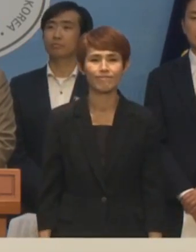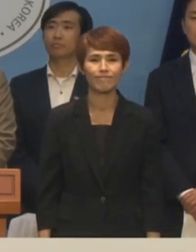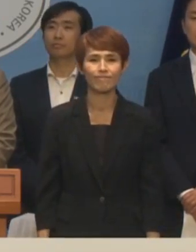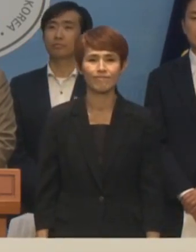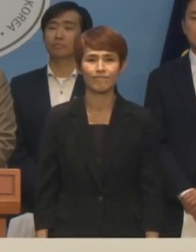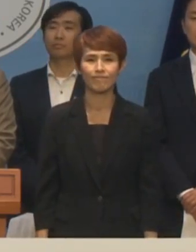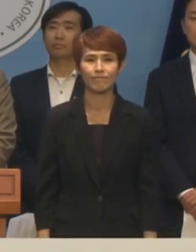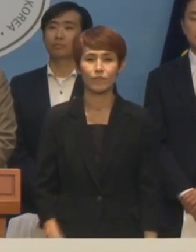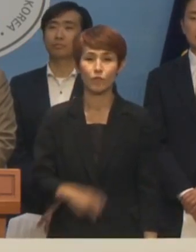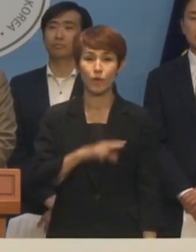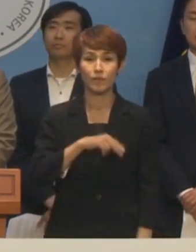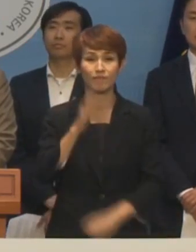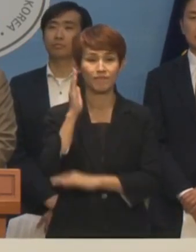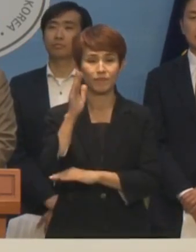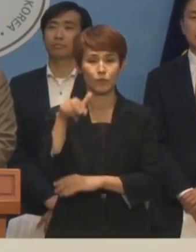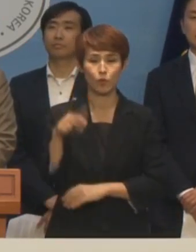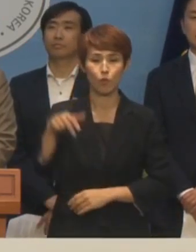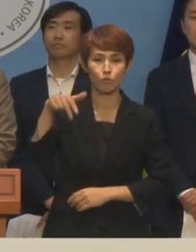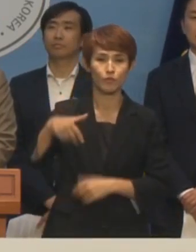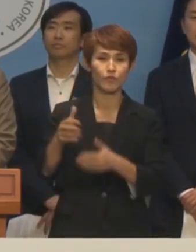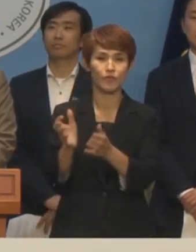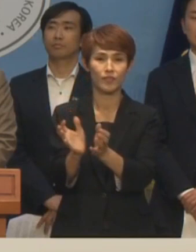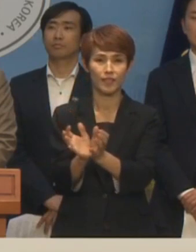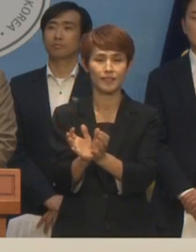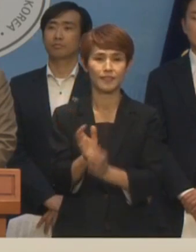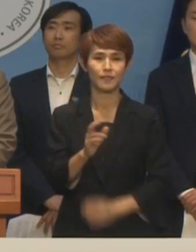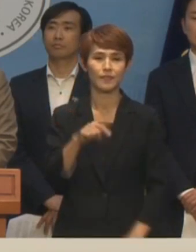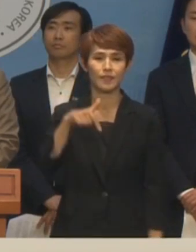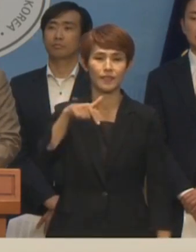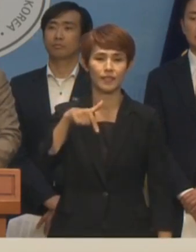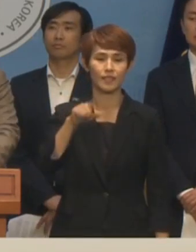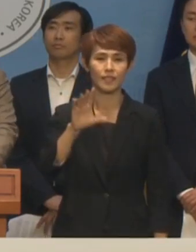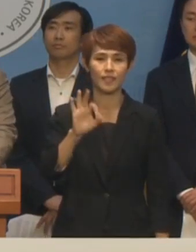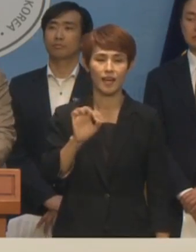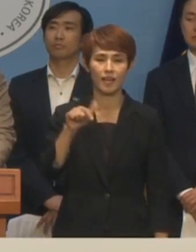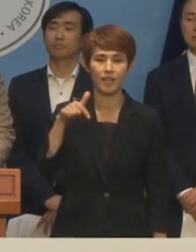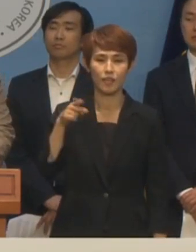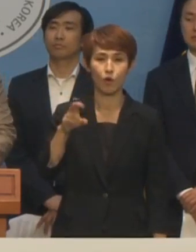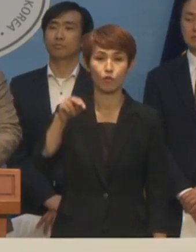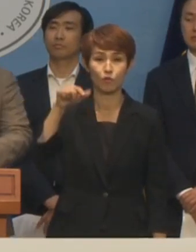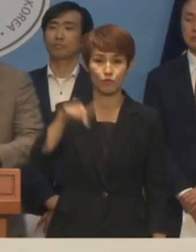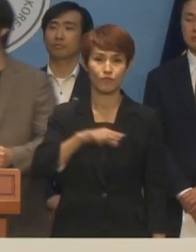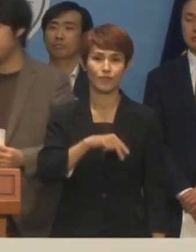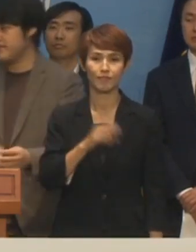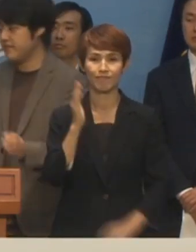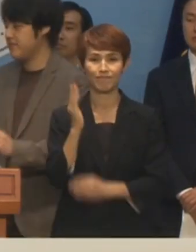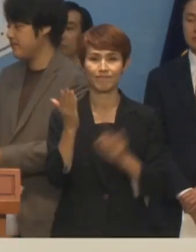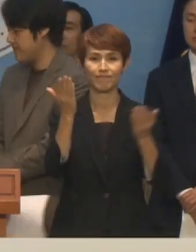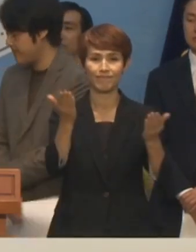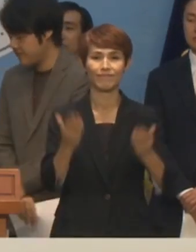국회의원 발언입니다. 조국혁신당 강경숙 국회의원님 발언 청해 듣겠습니다.